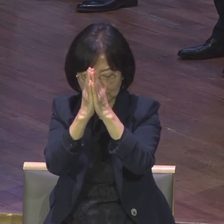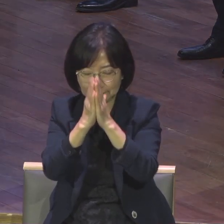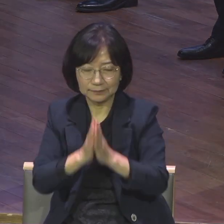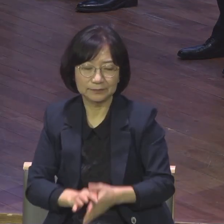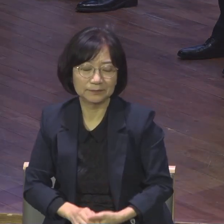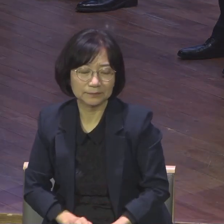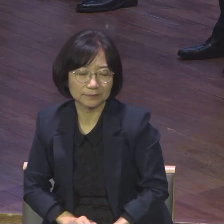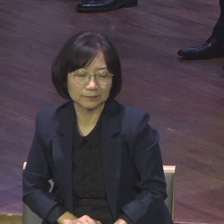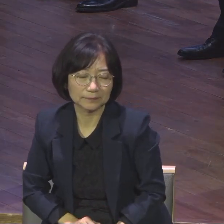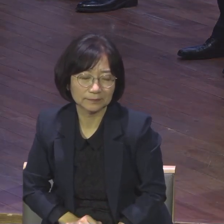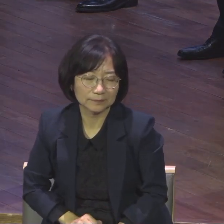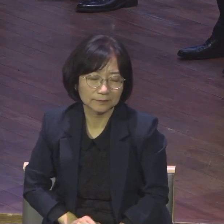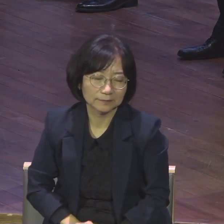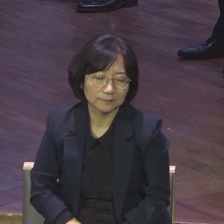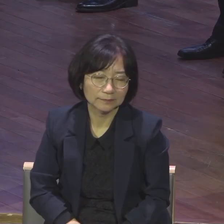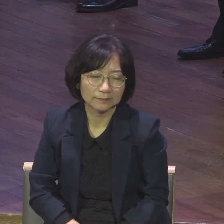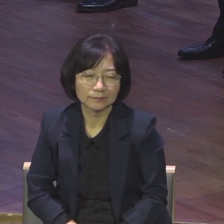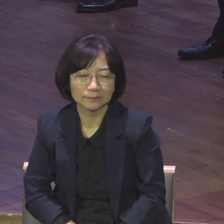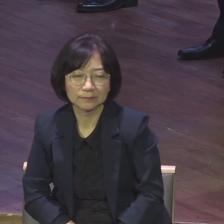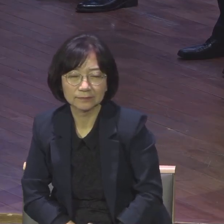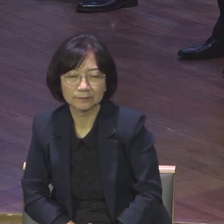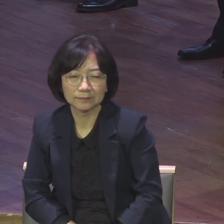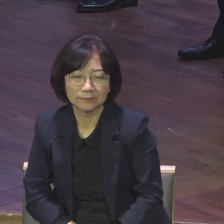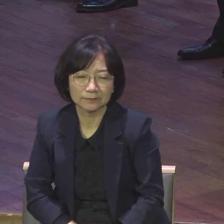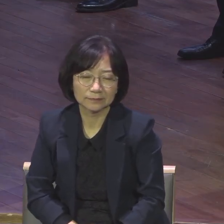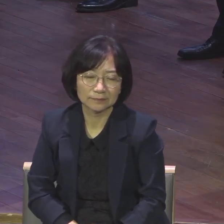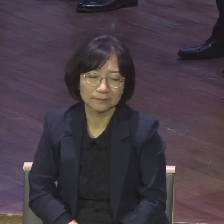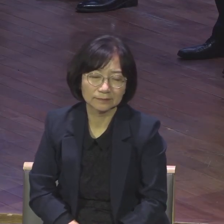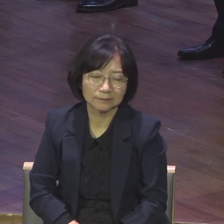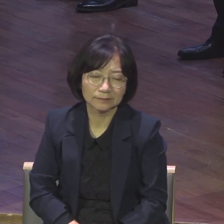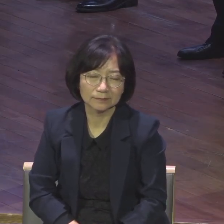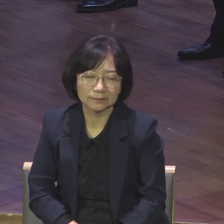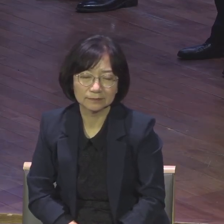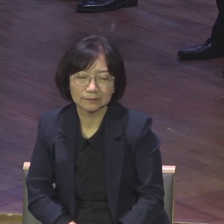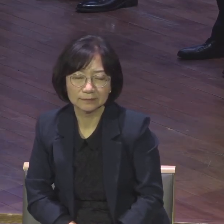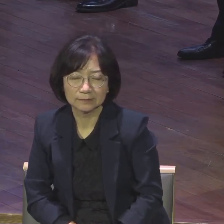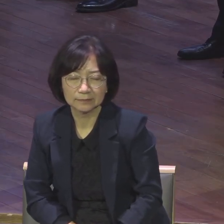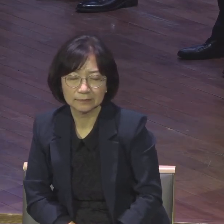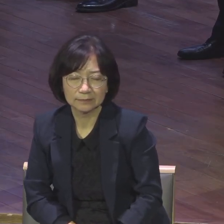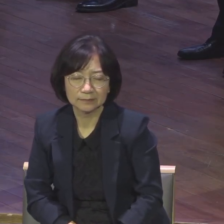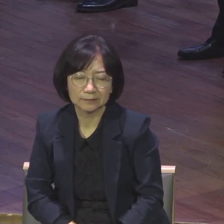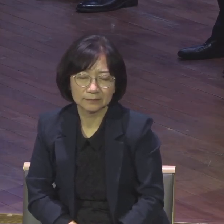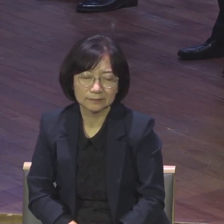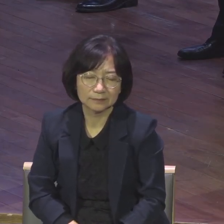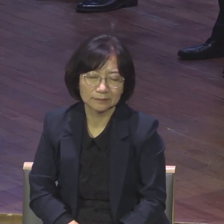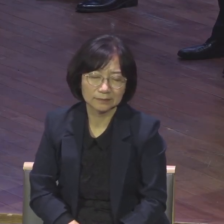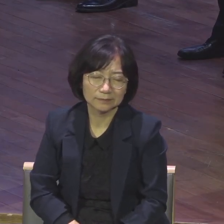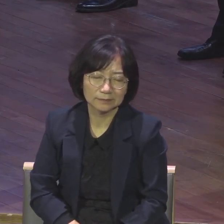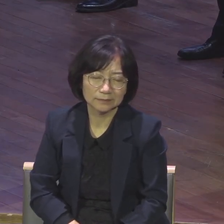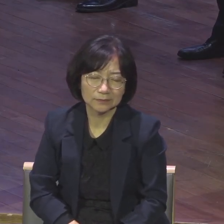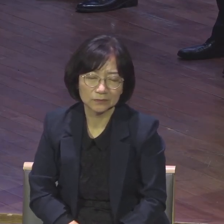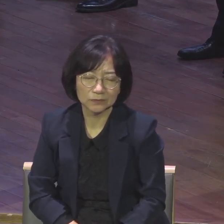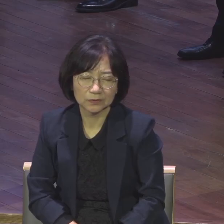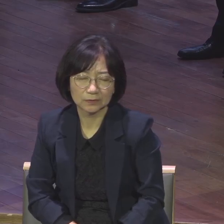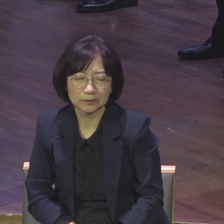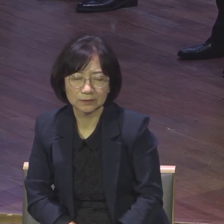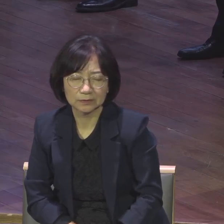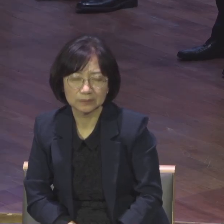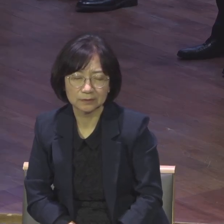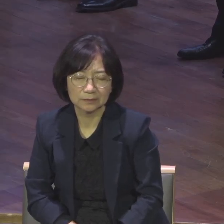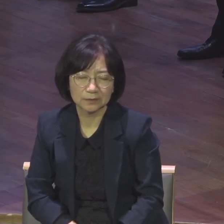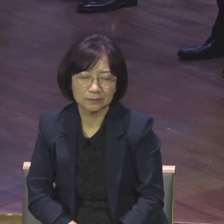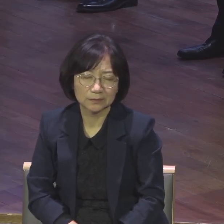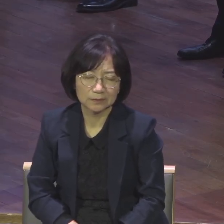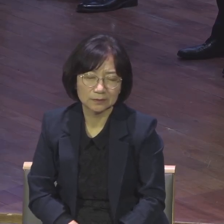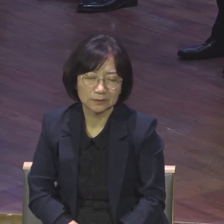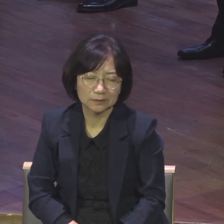살아계신 아버지 하나님 감사합니다. 하나님께서 우리가 여기에 기도할 때에 하나님의 교회에 신앙하시고 믿습니다.